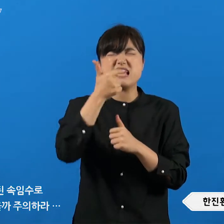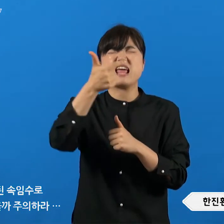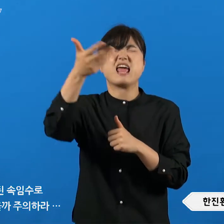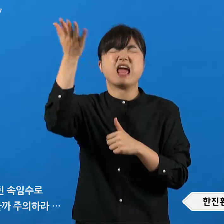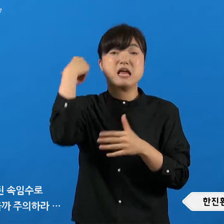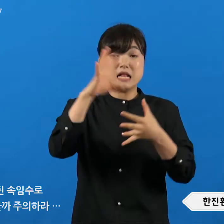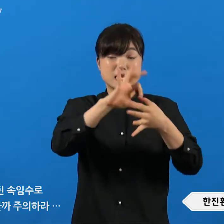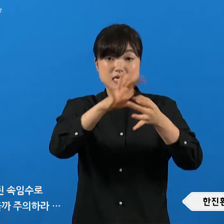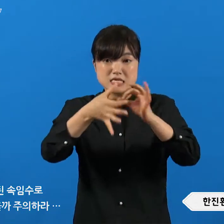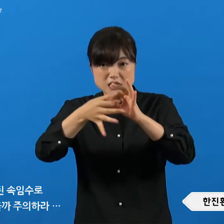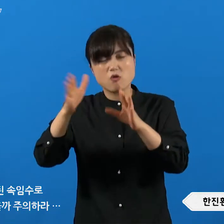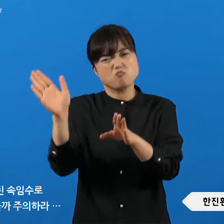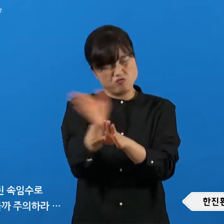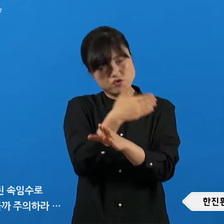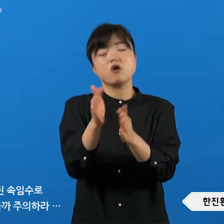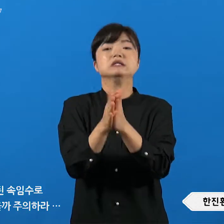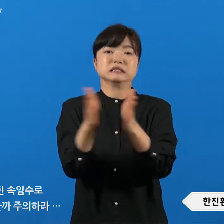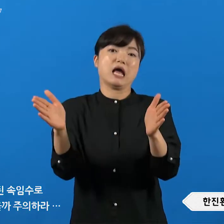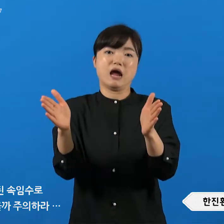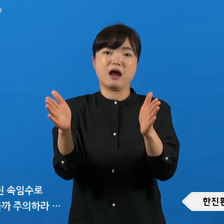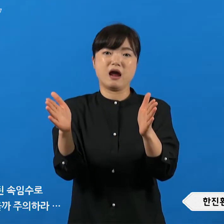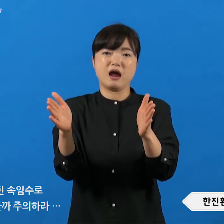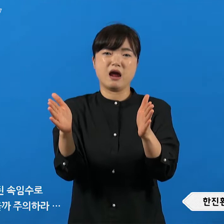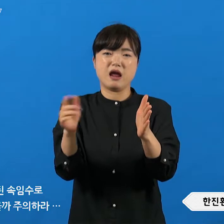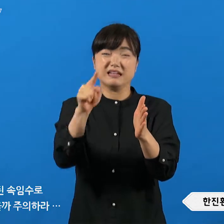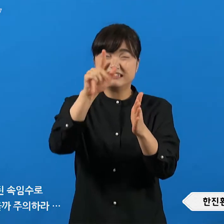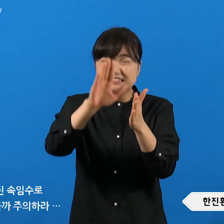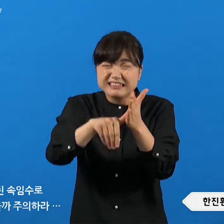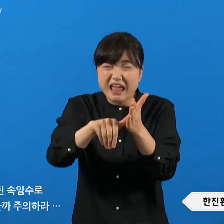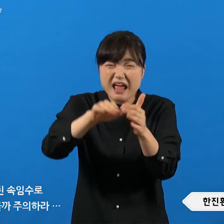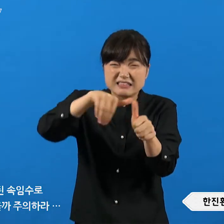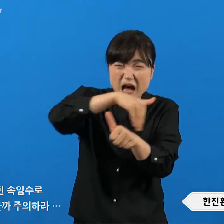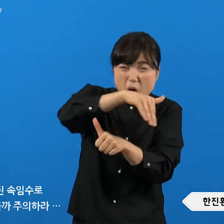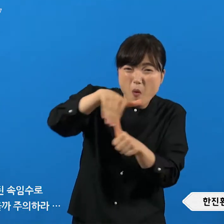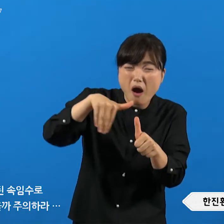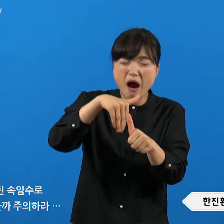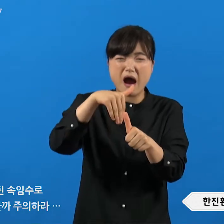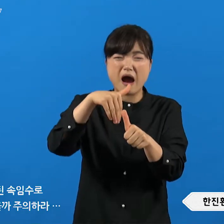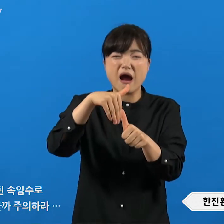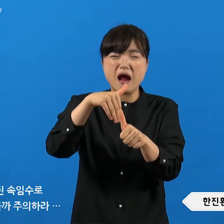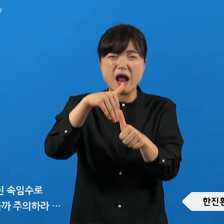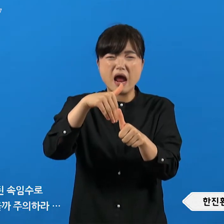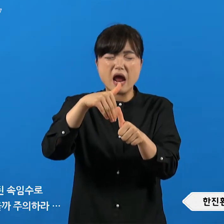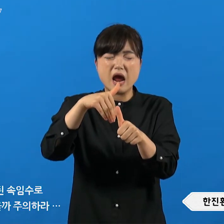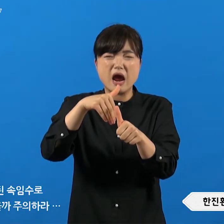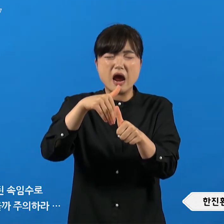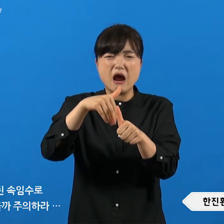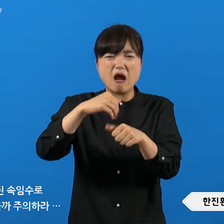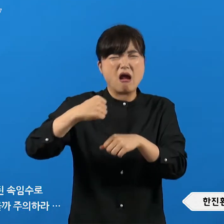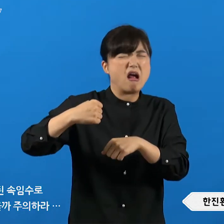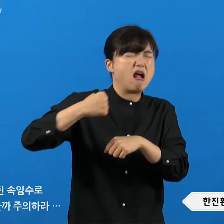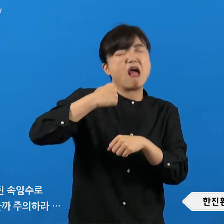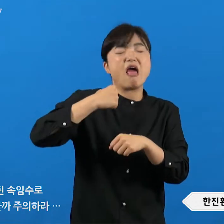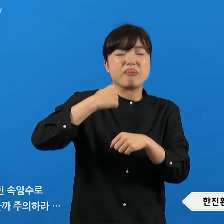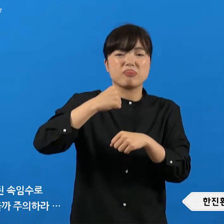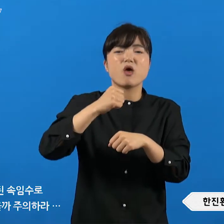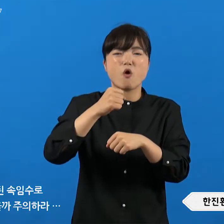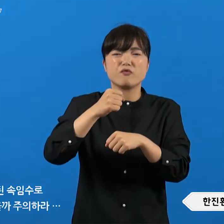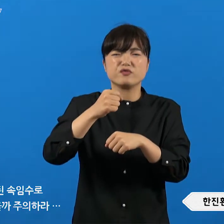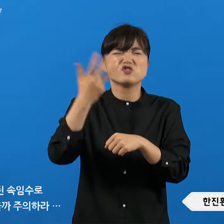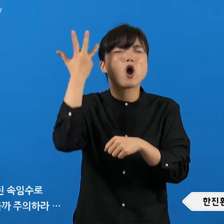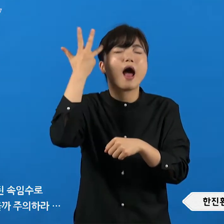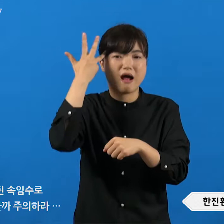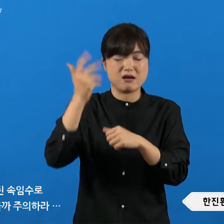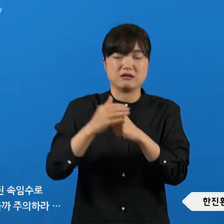고대 히랍에서 시작된 것인데, 그 당시에 이 근동 지역에 아주 광범위한 영향을 미치고